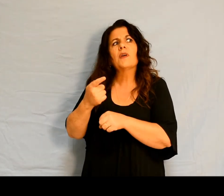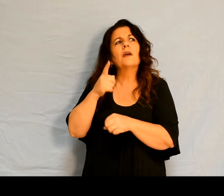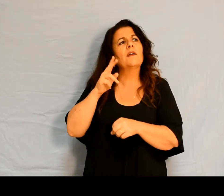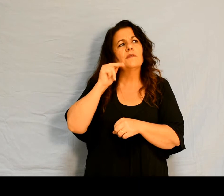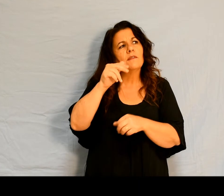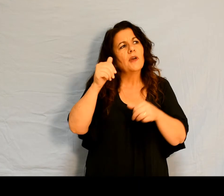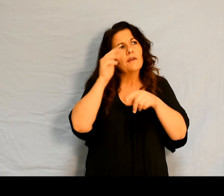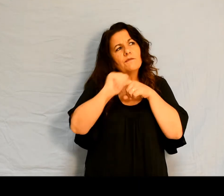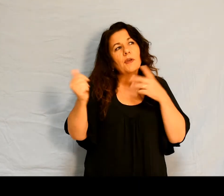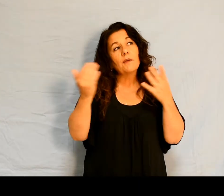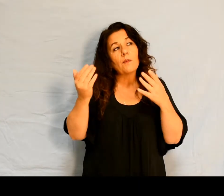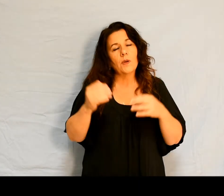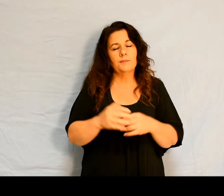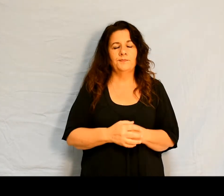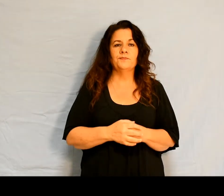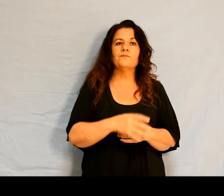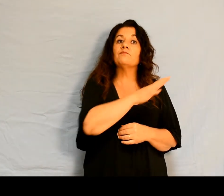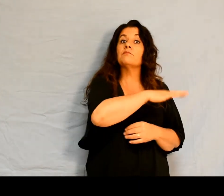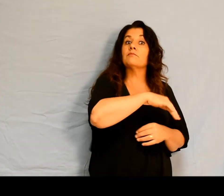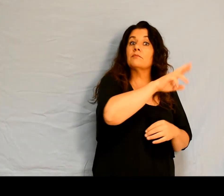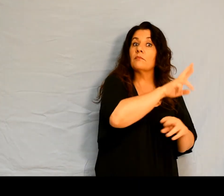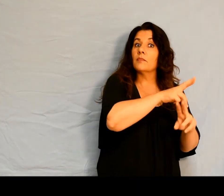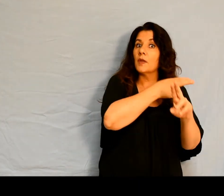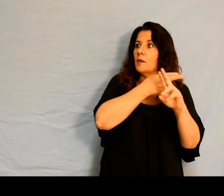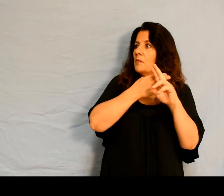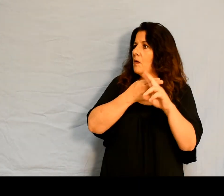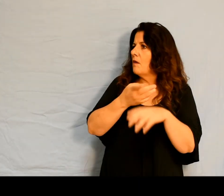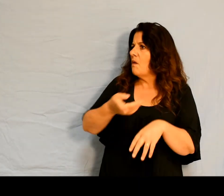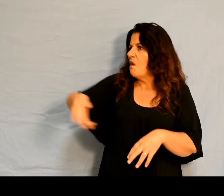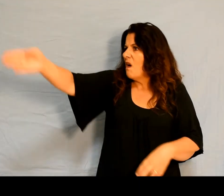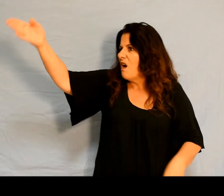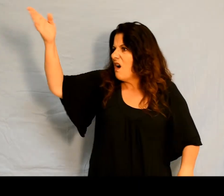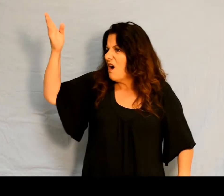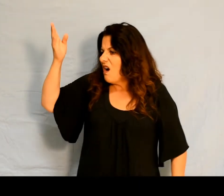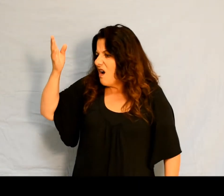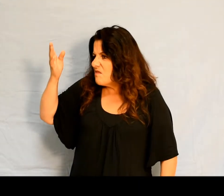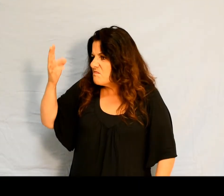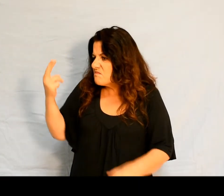On lui répond: c'est misérable. Il les fera périr